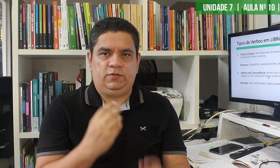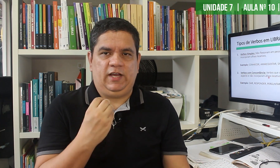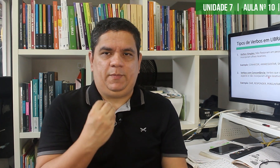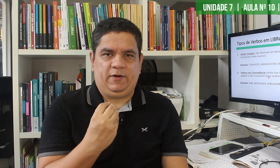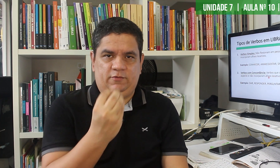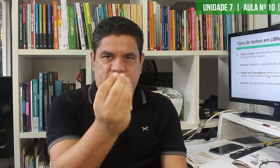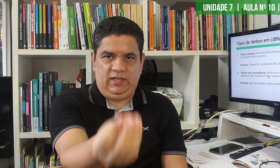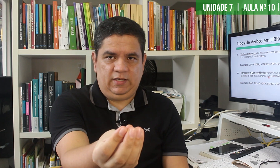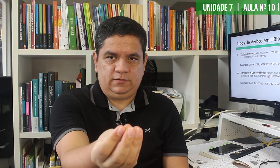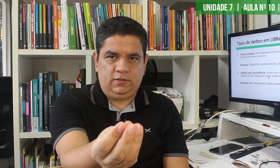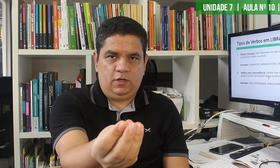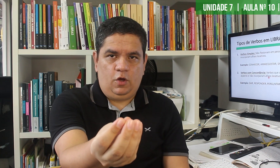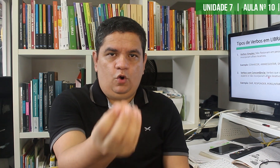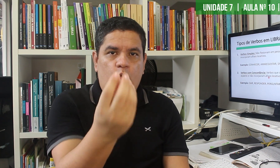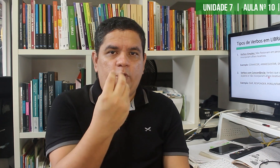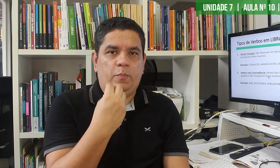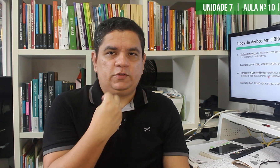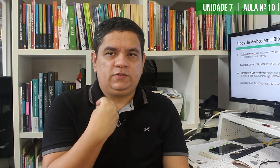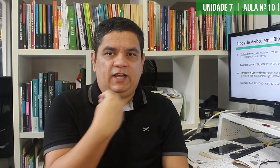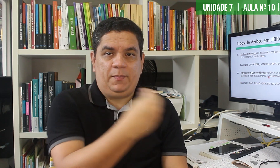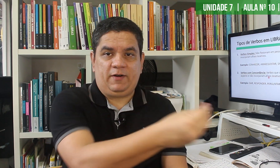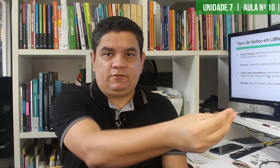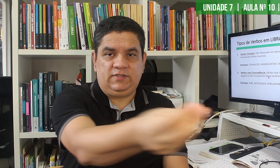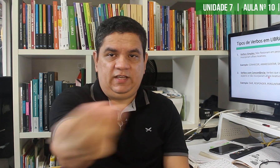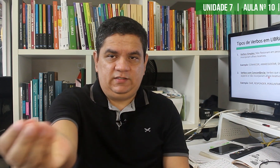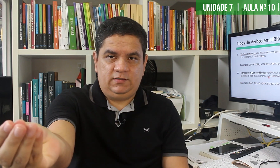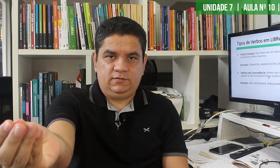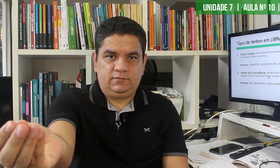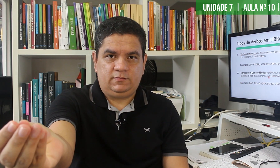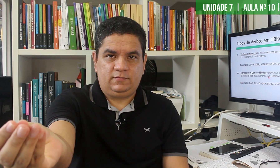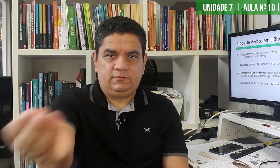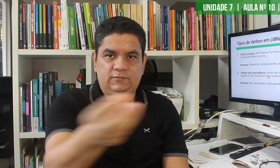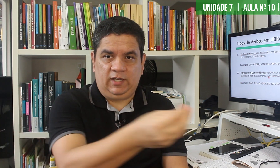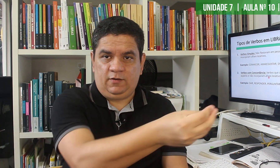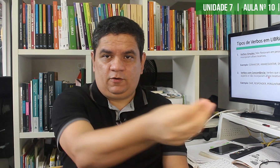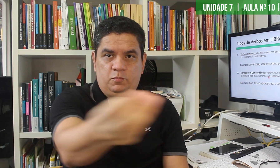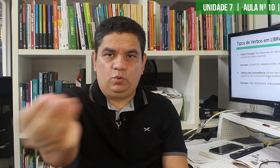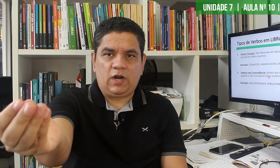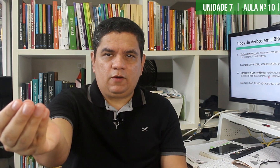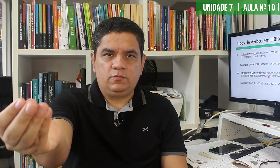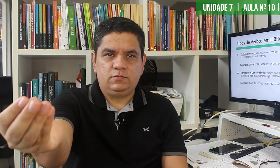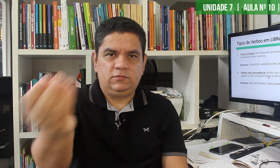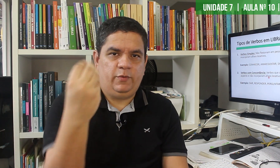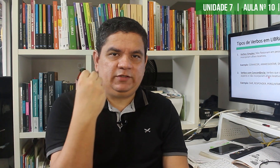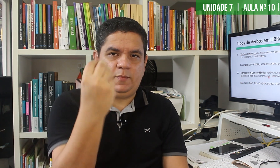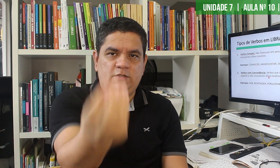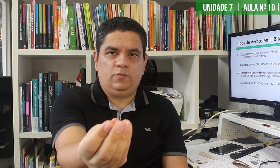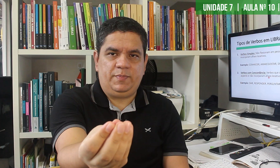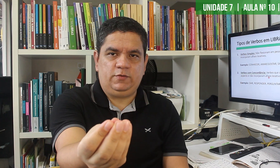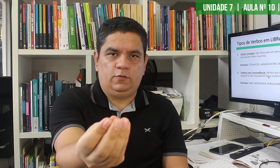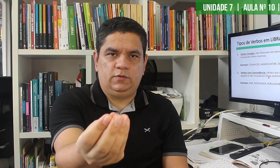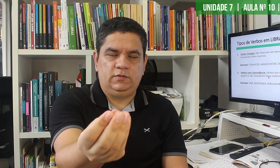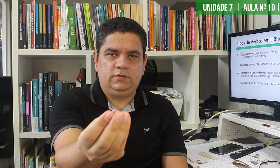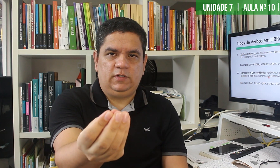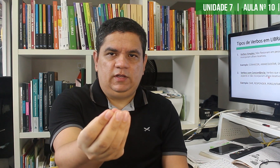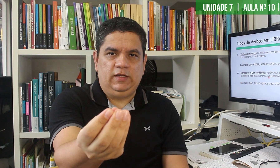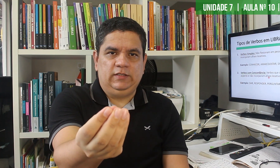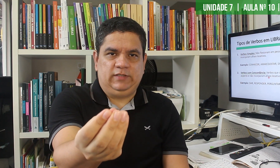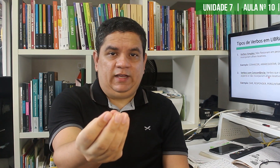dar para você ou eu posso dar para vocês, tá? Ó, plural, não é só mais uma pessoa, tá? E